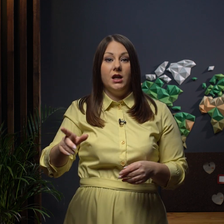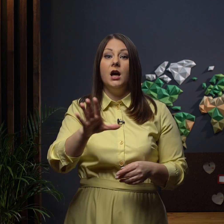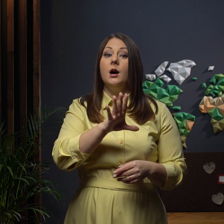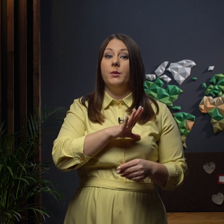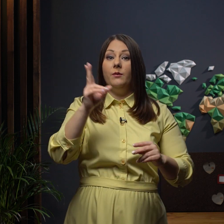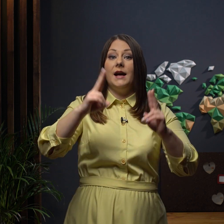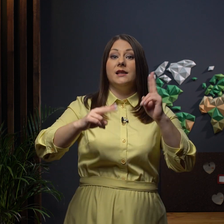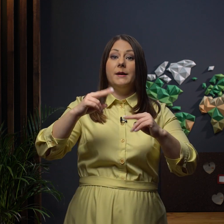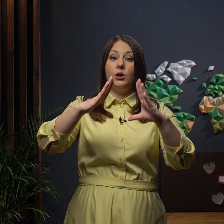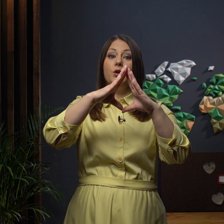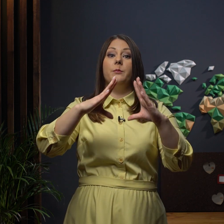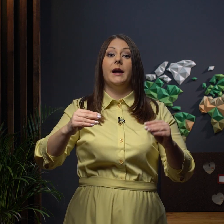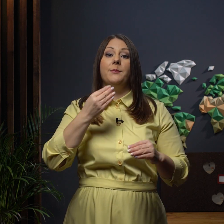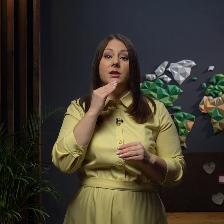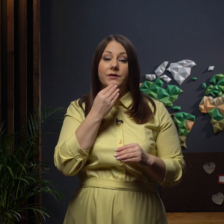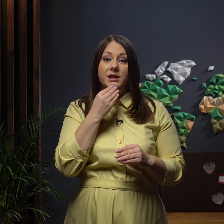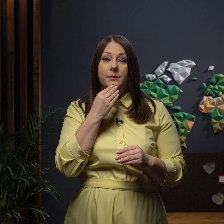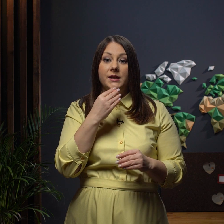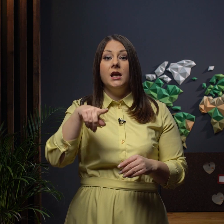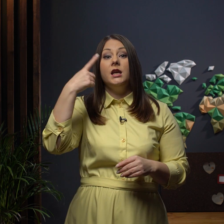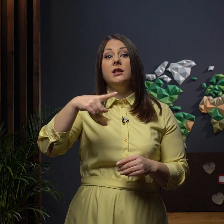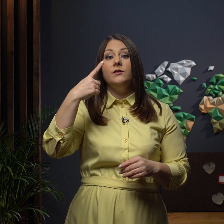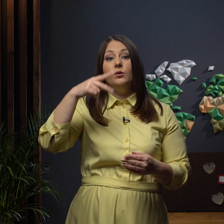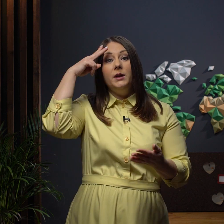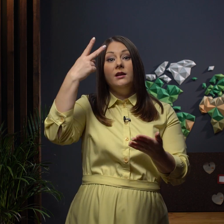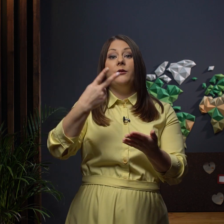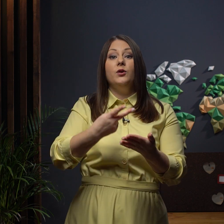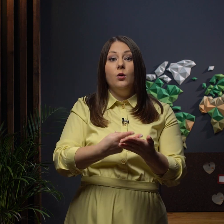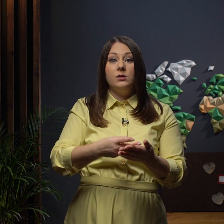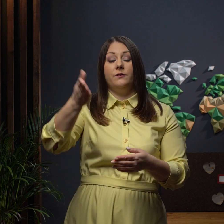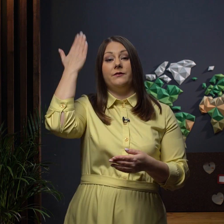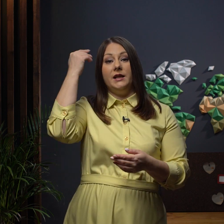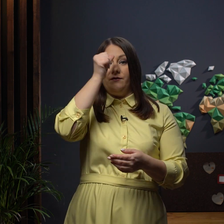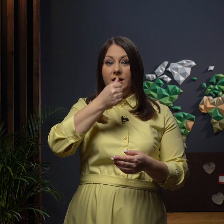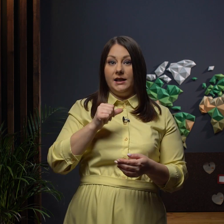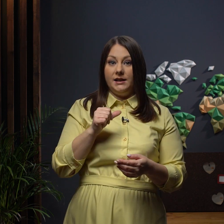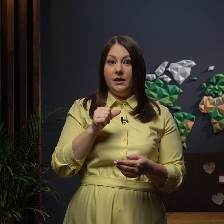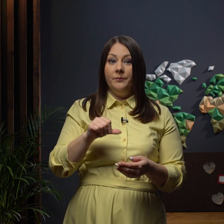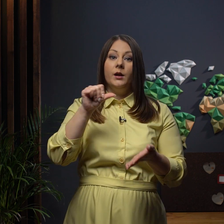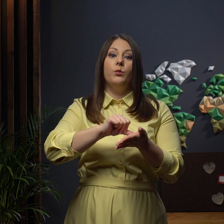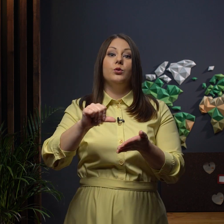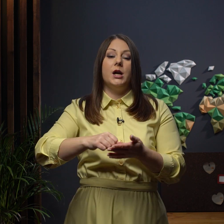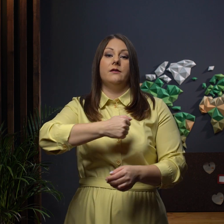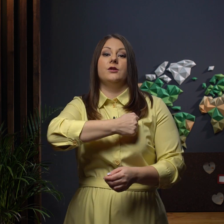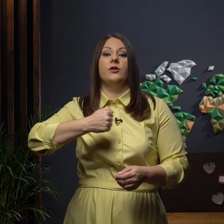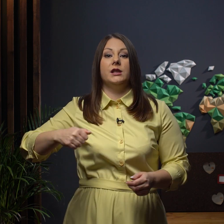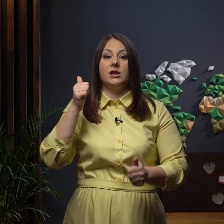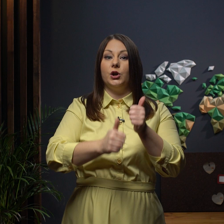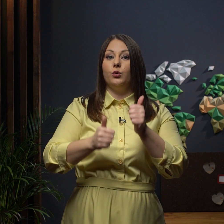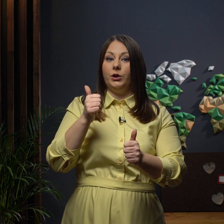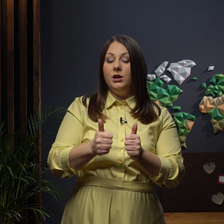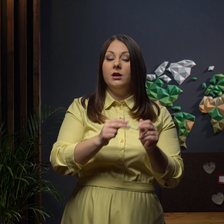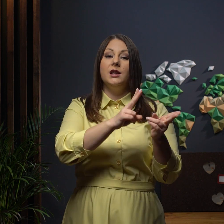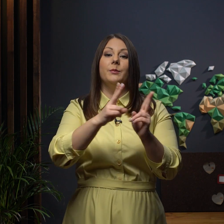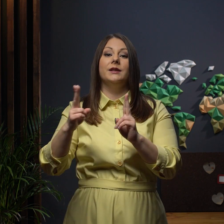пещерных людей, побывать на постройке пирамид в Египте и на выступлениях философов в Древней Греции, поучаствовать в